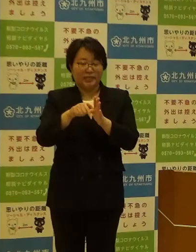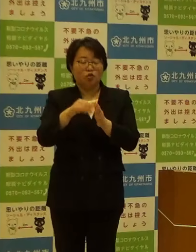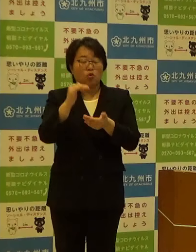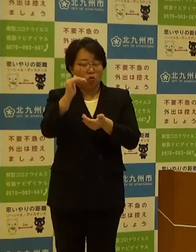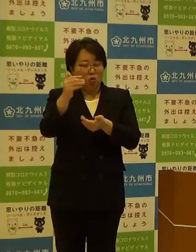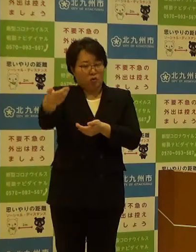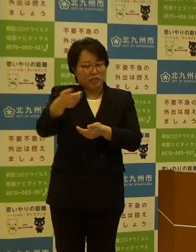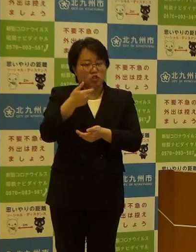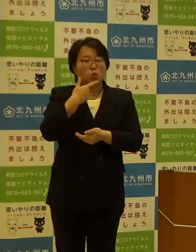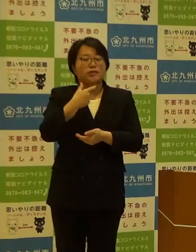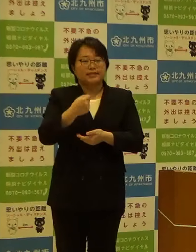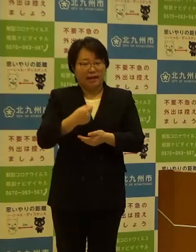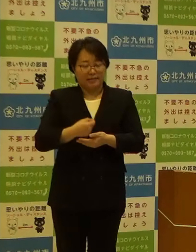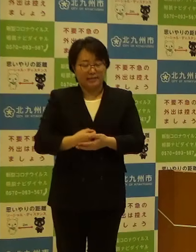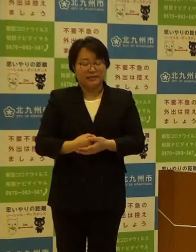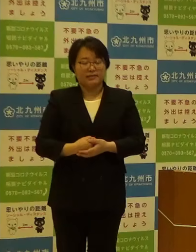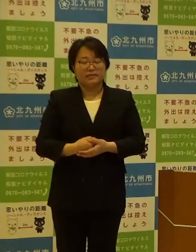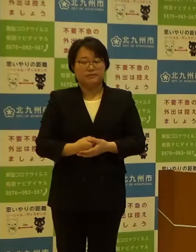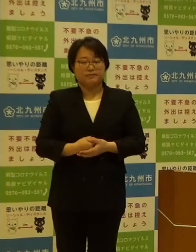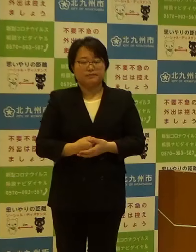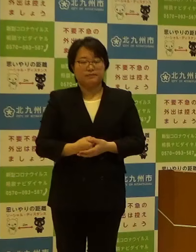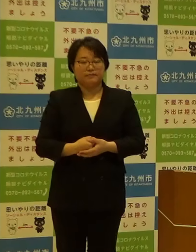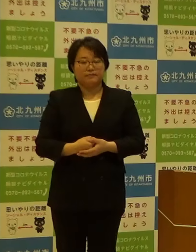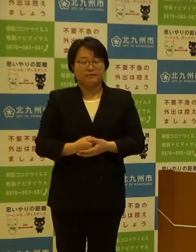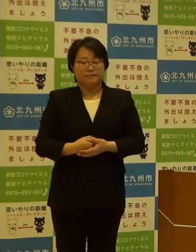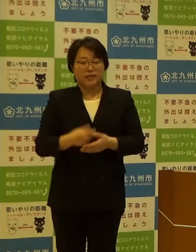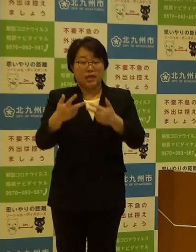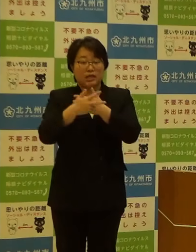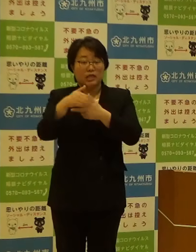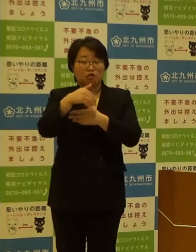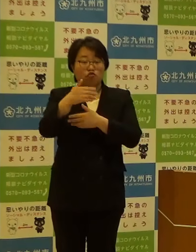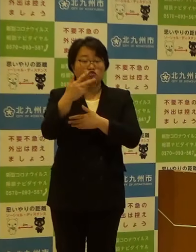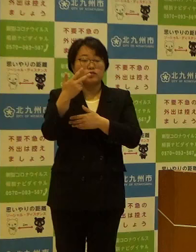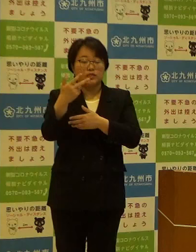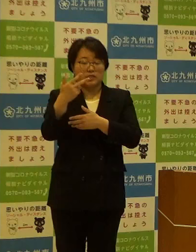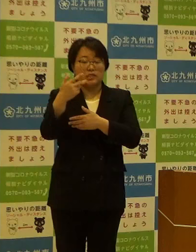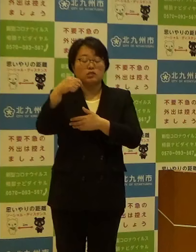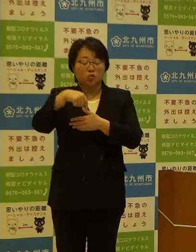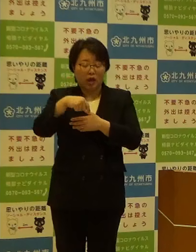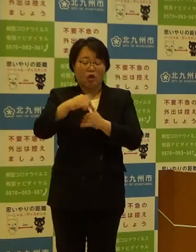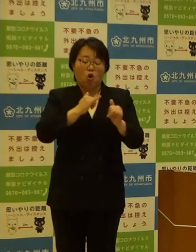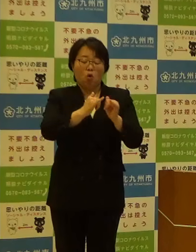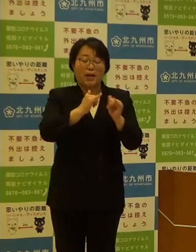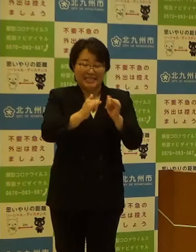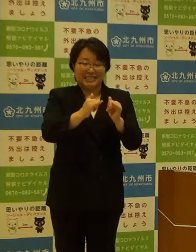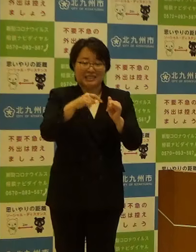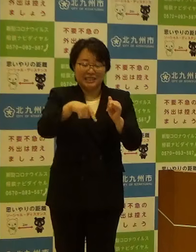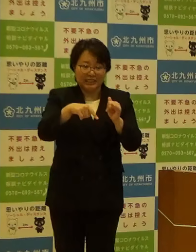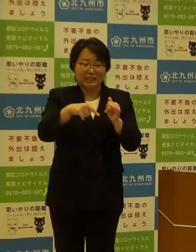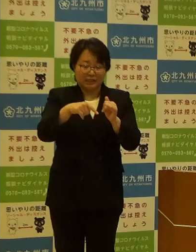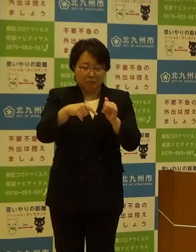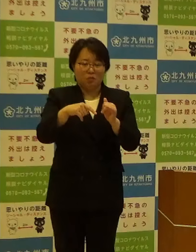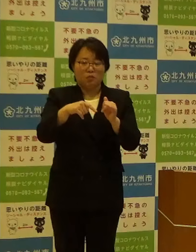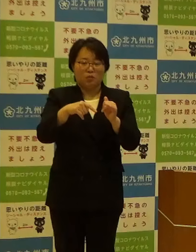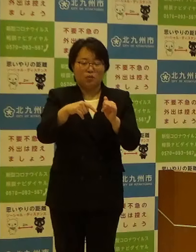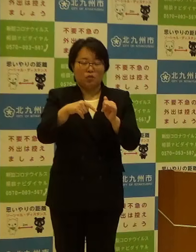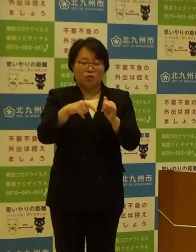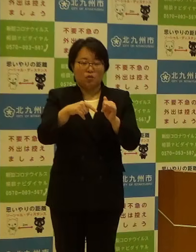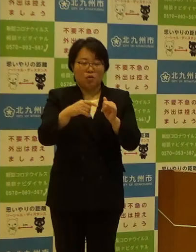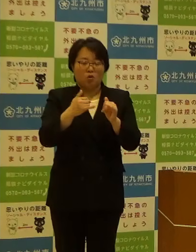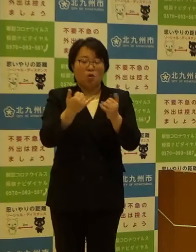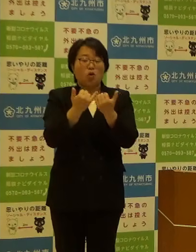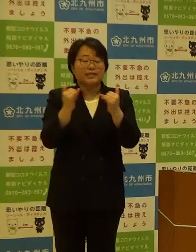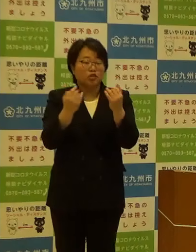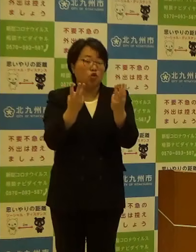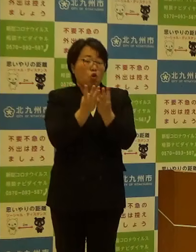いんですけれども、市の方でも市内の人通り、 まあ、休日中の市内の人通りを、まあ、